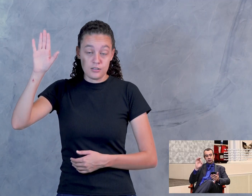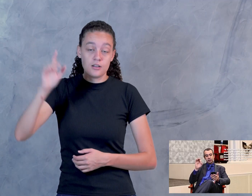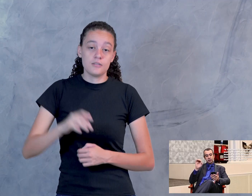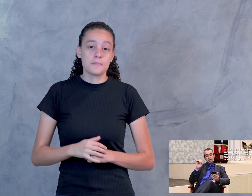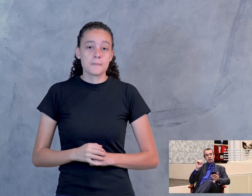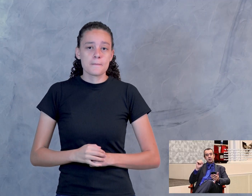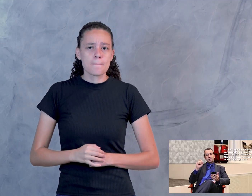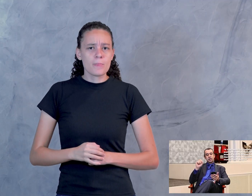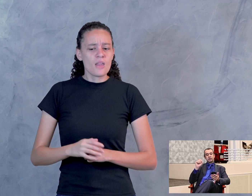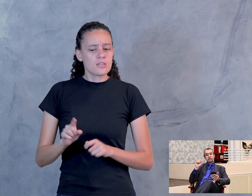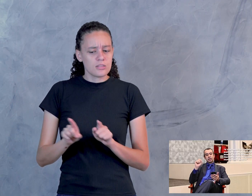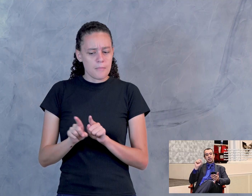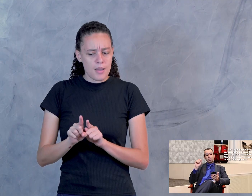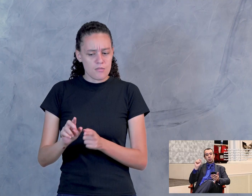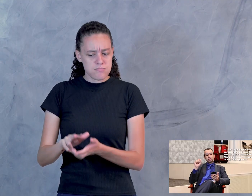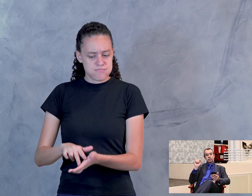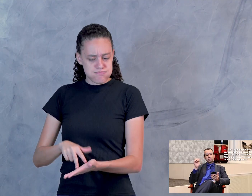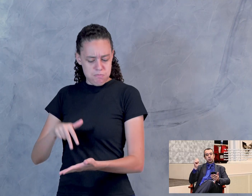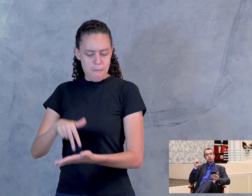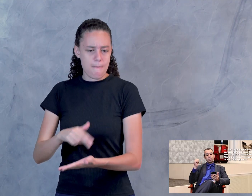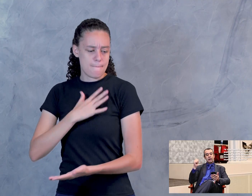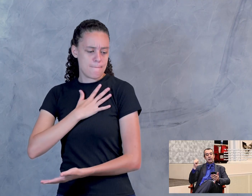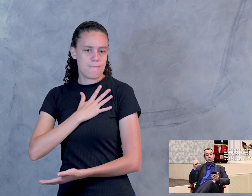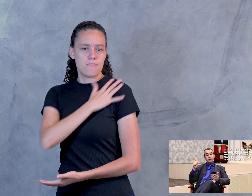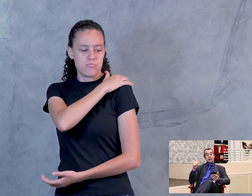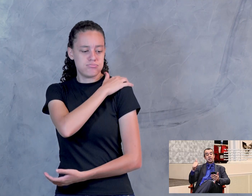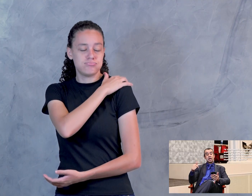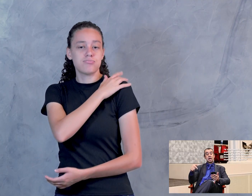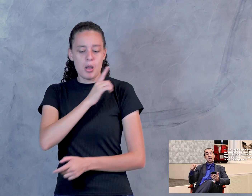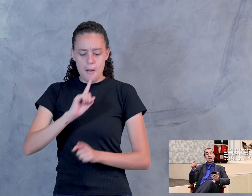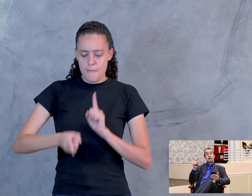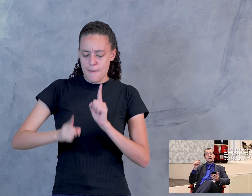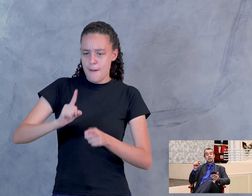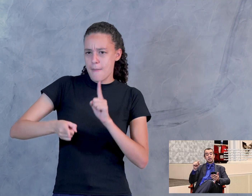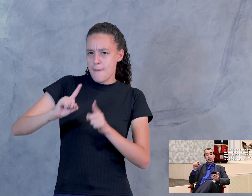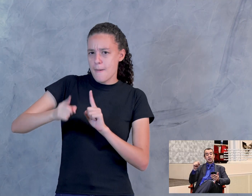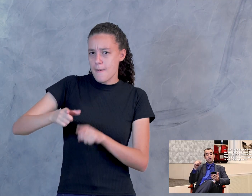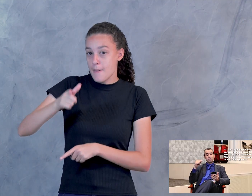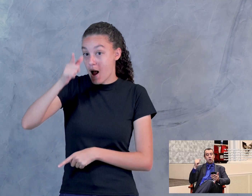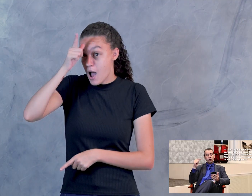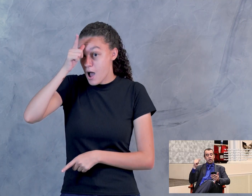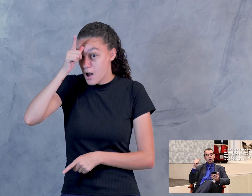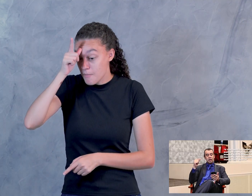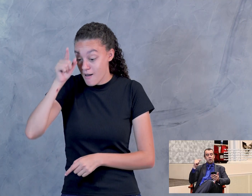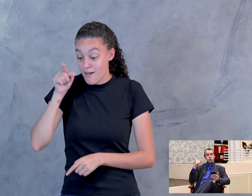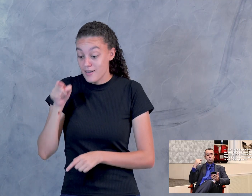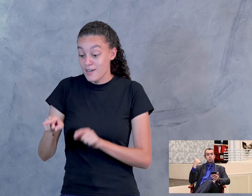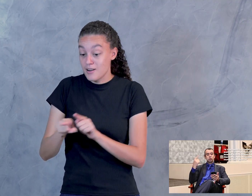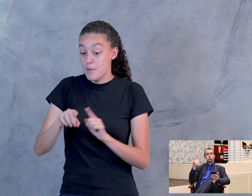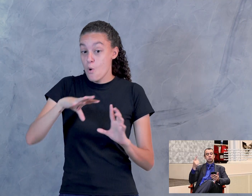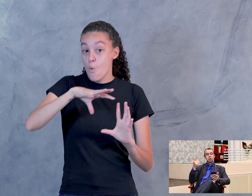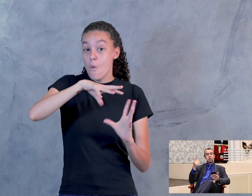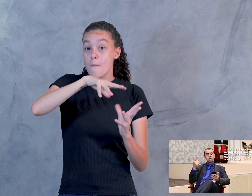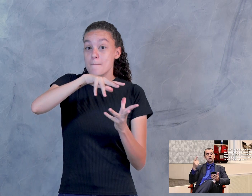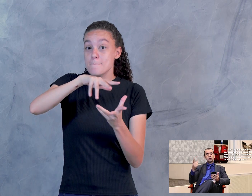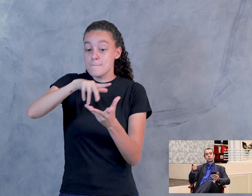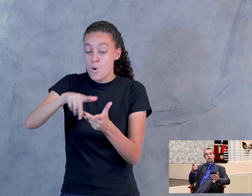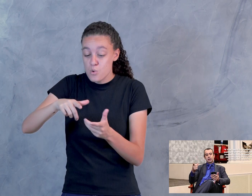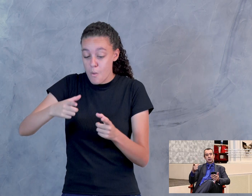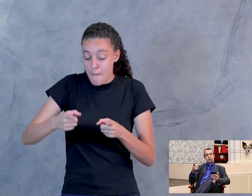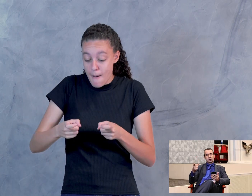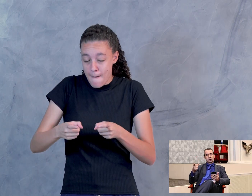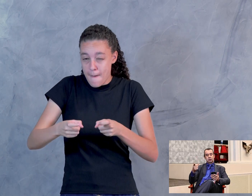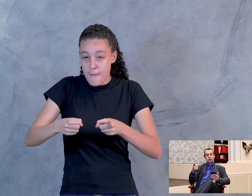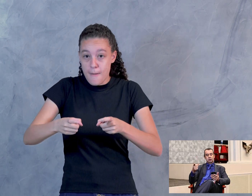Adolf Hitler se levantaria como ditador sobre a Alemanha, que ele envolveria o mundo